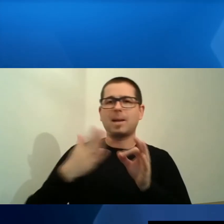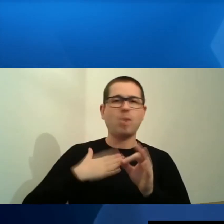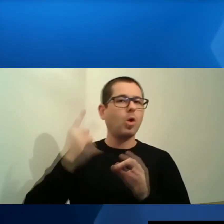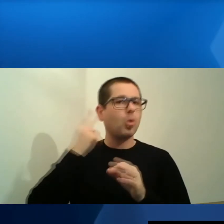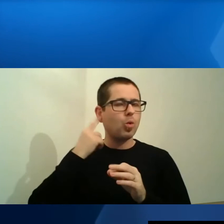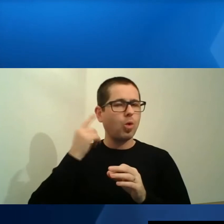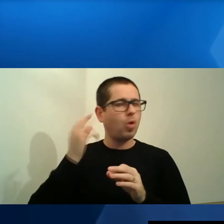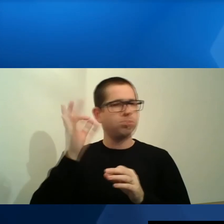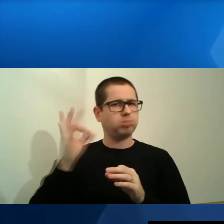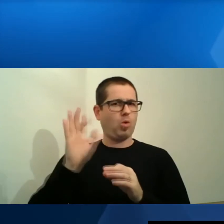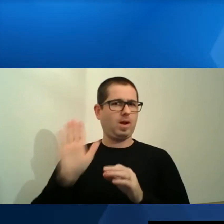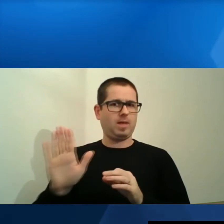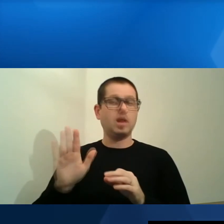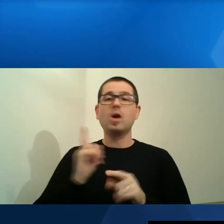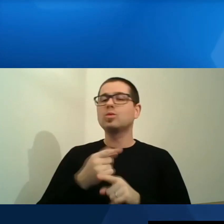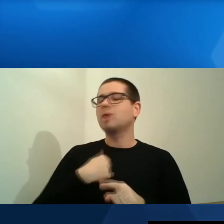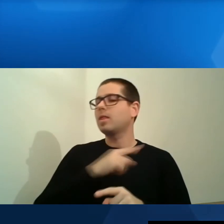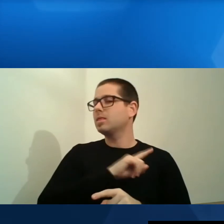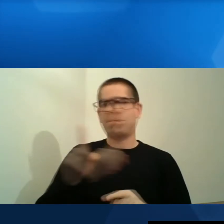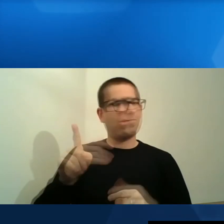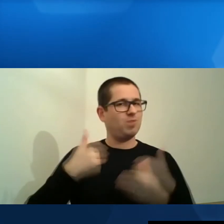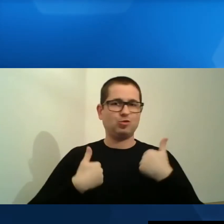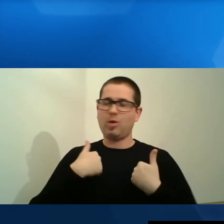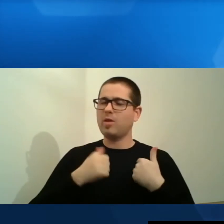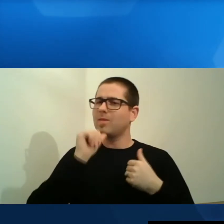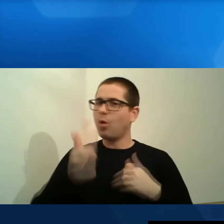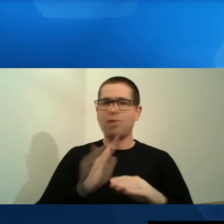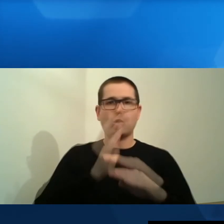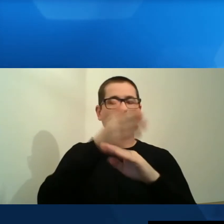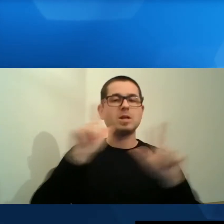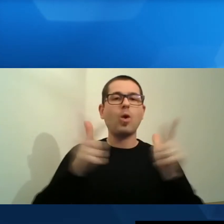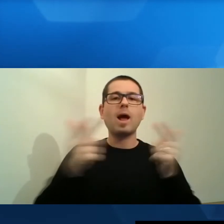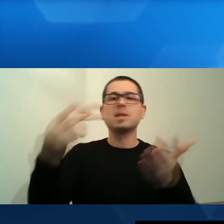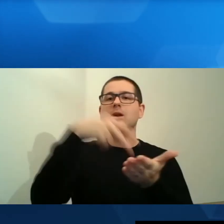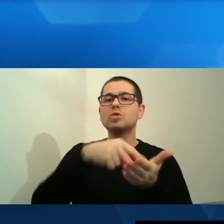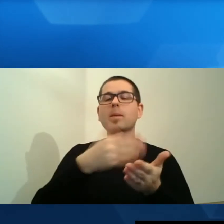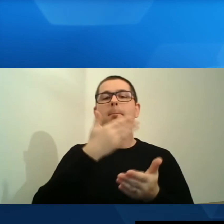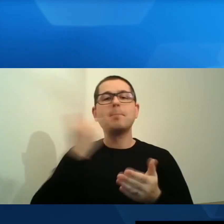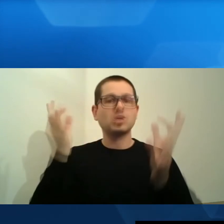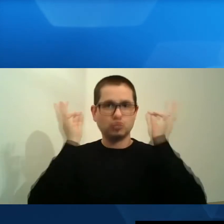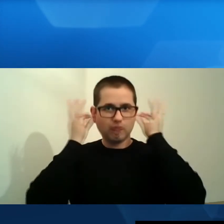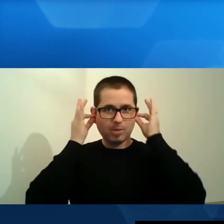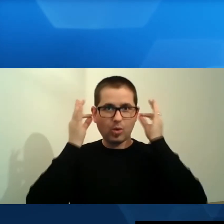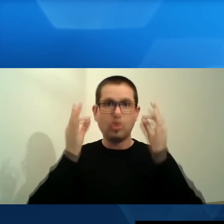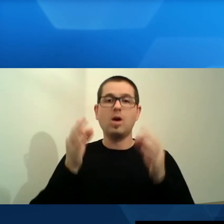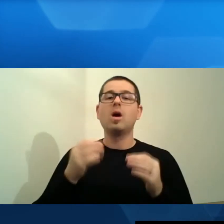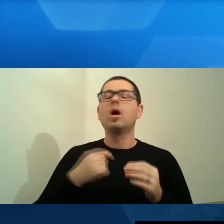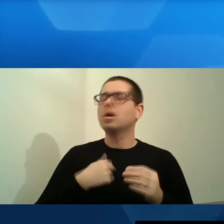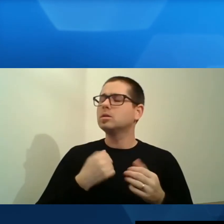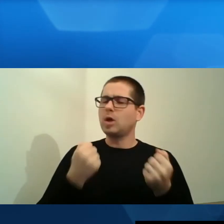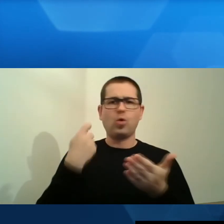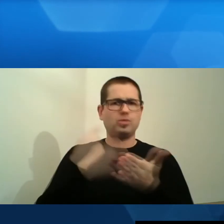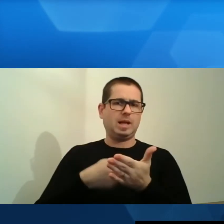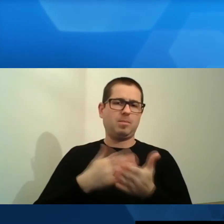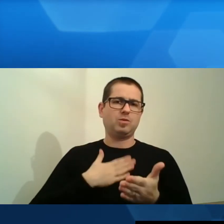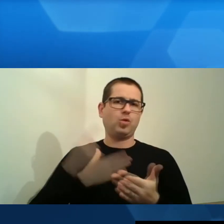tudi ne bom več jaz po mojem življenju šel na koncert brez čepkov, ker pač kot prvo toliko cenim svoj sluh